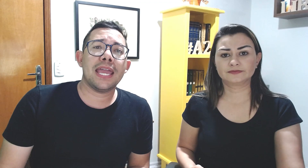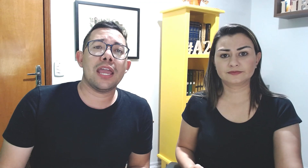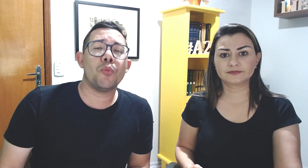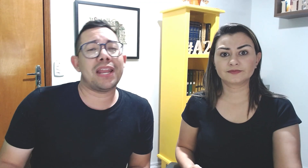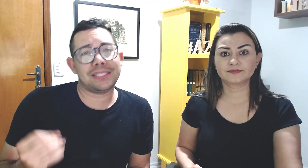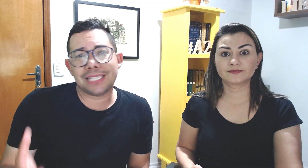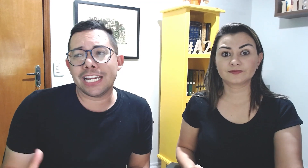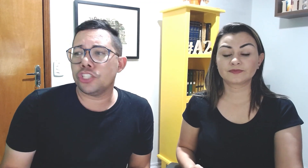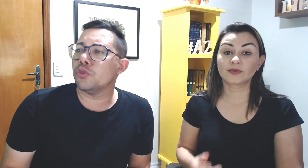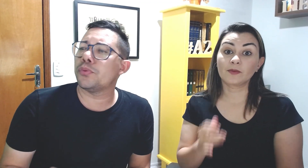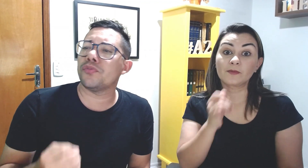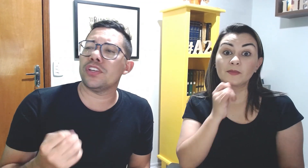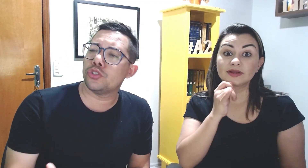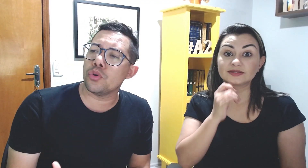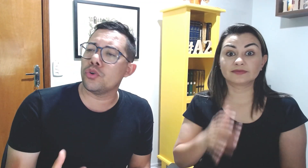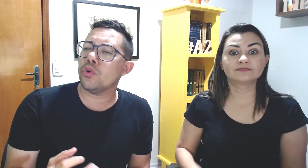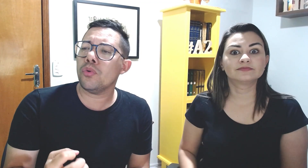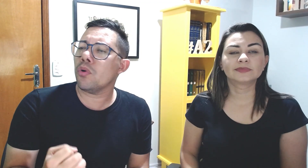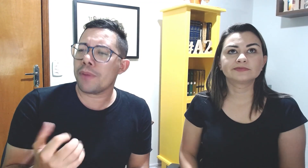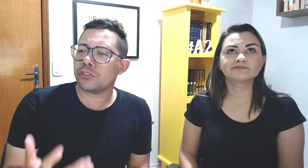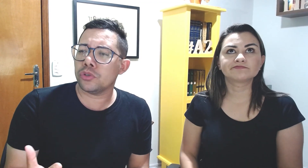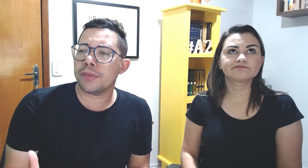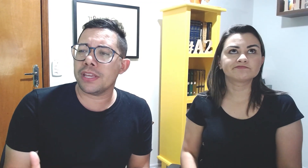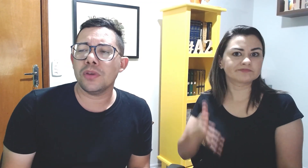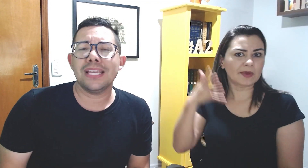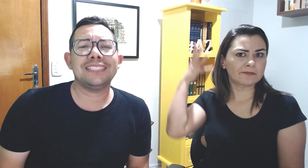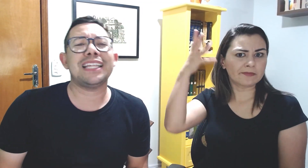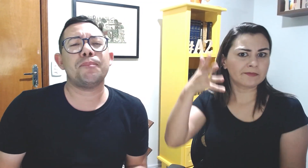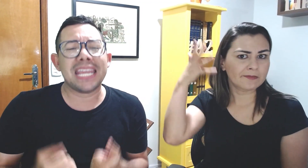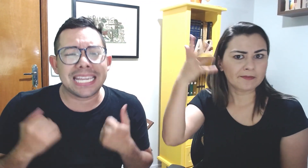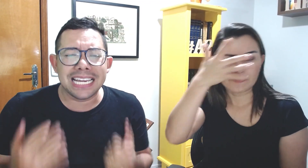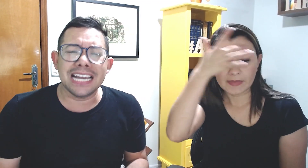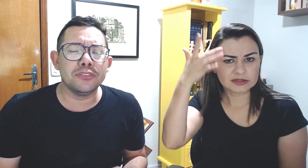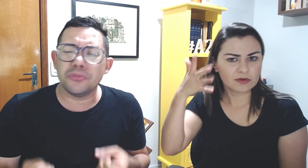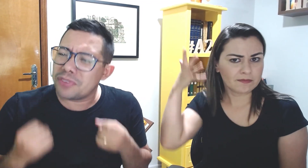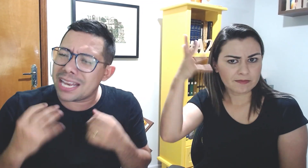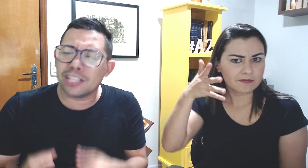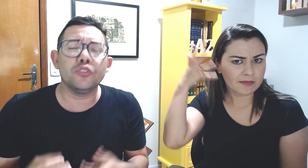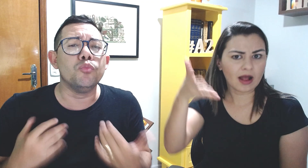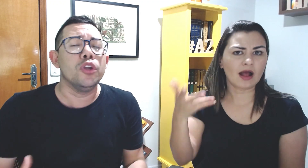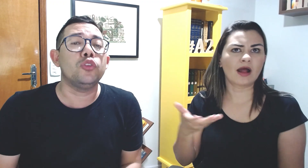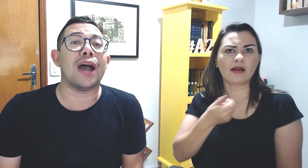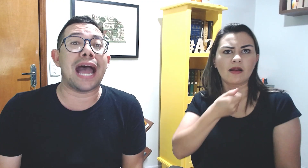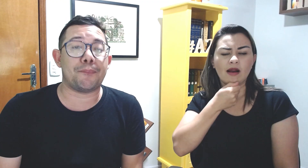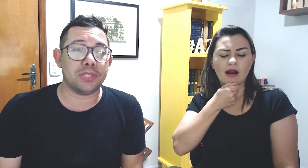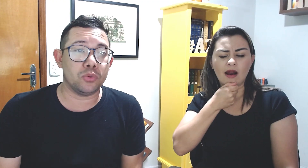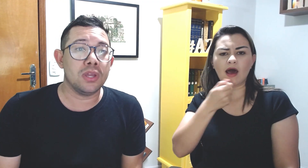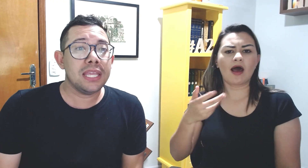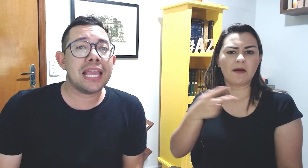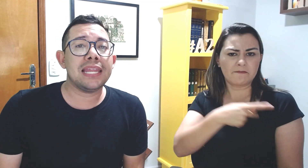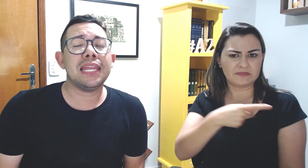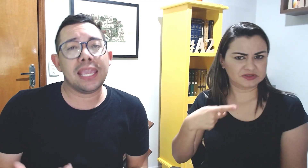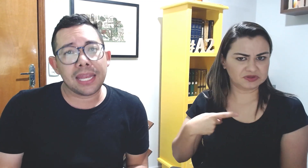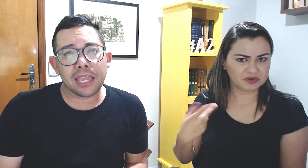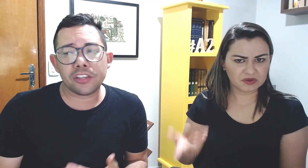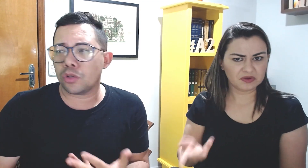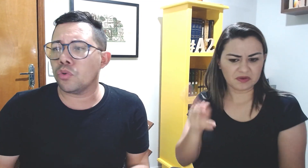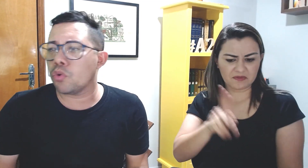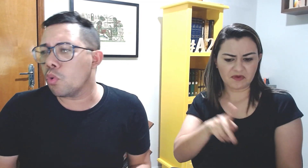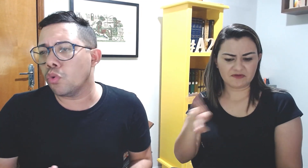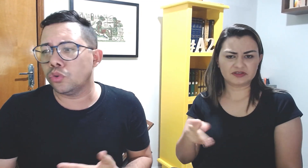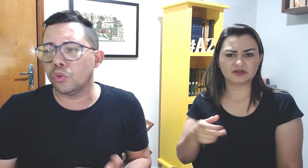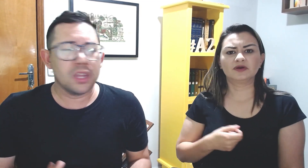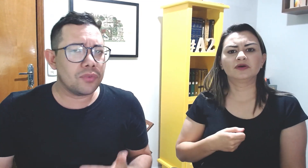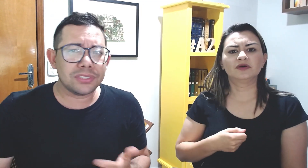pessoa, um palestrante, um professor, um pastor mesmo, está pregando, falando muito rápido. E ali na igreja,